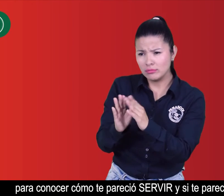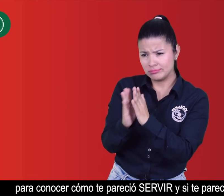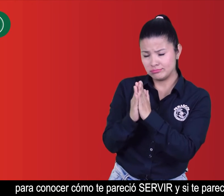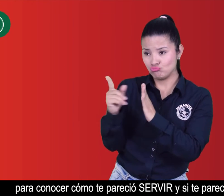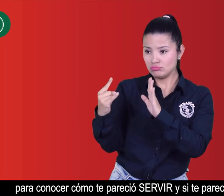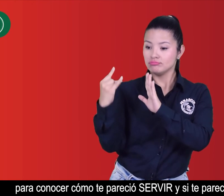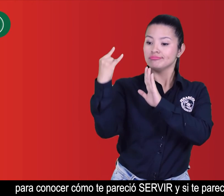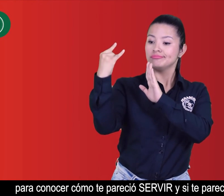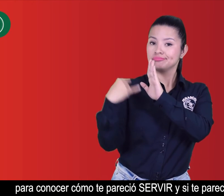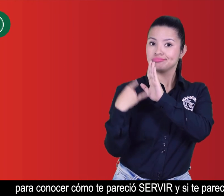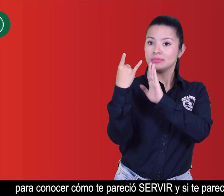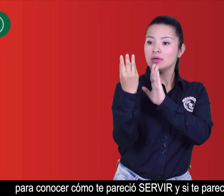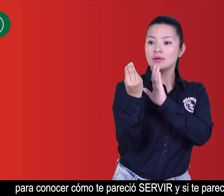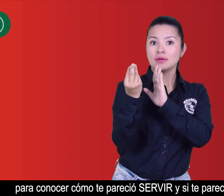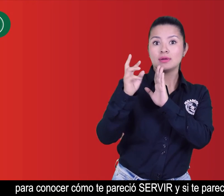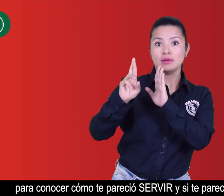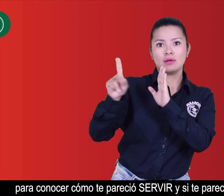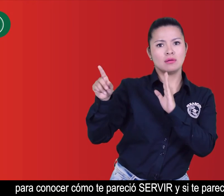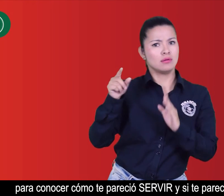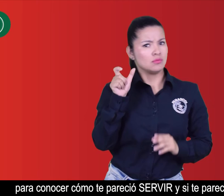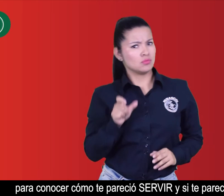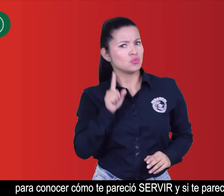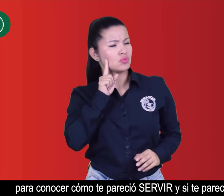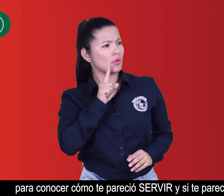servir y si te pareció útil.